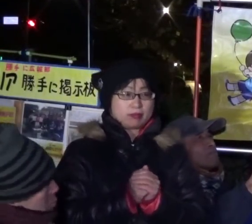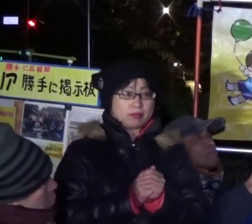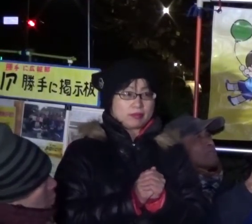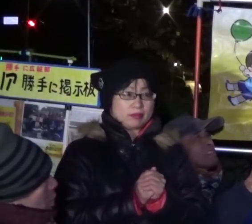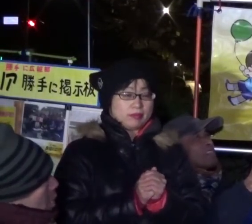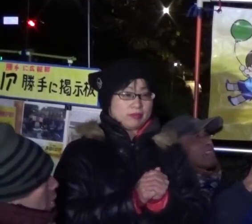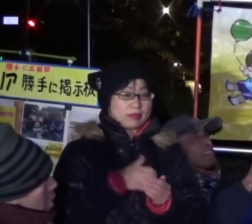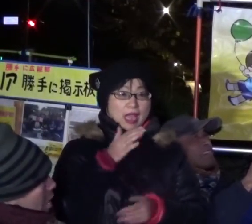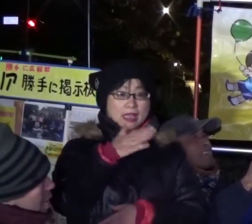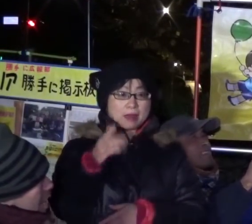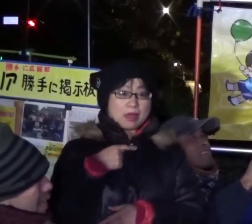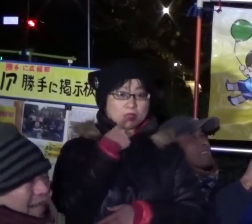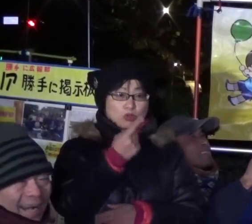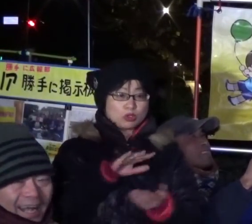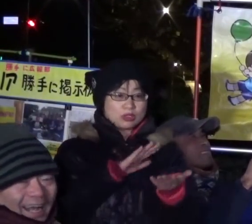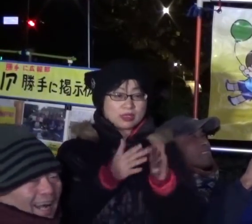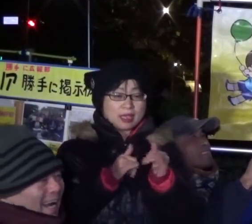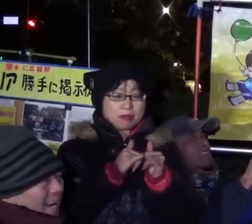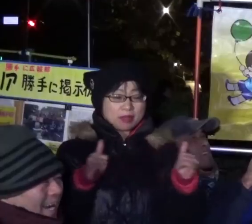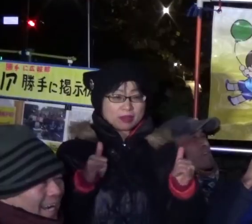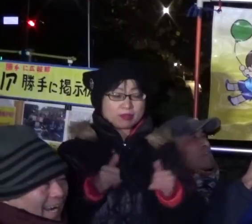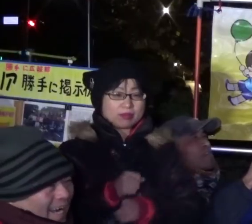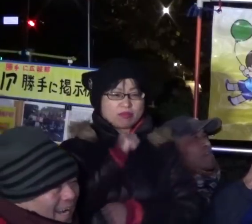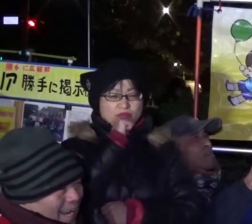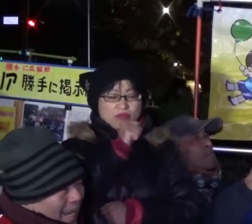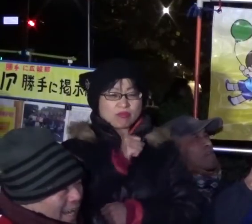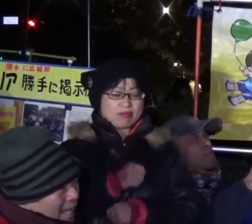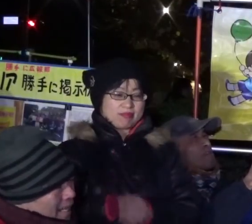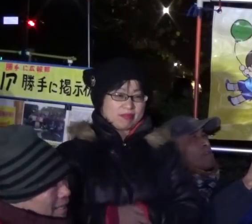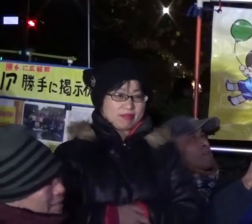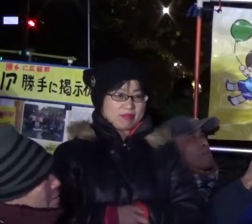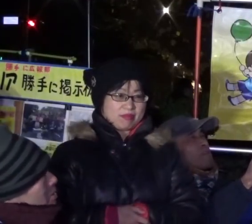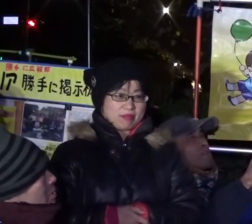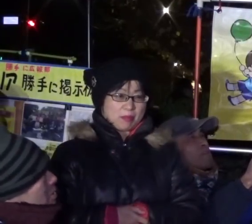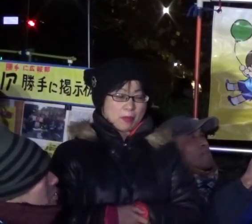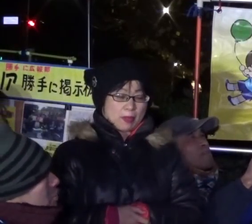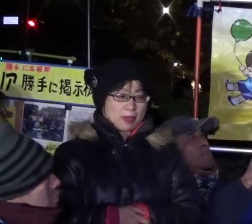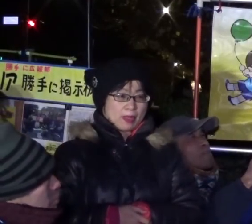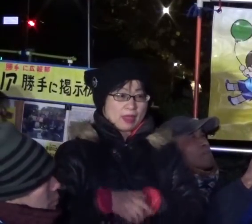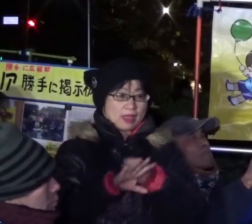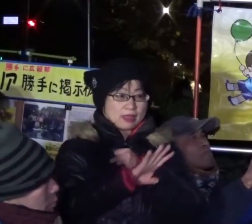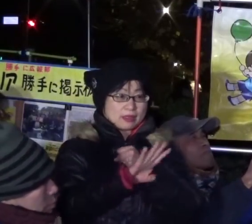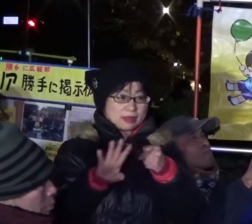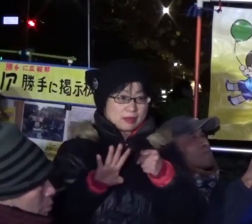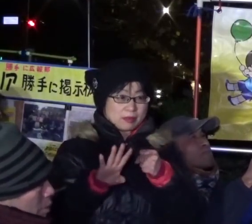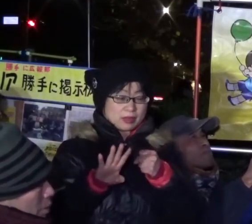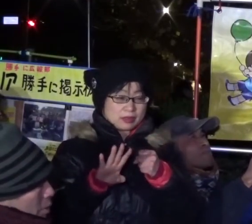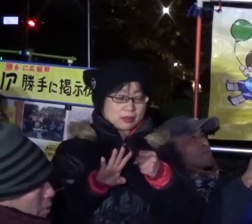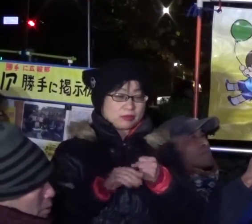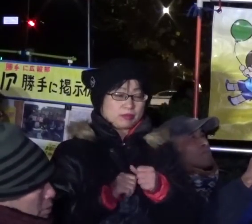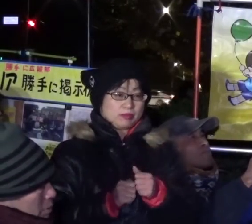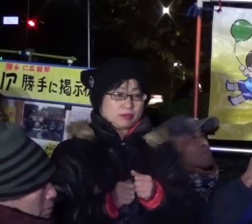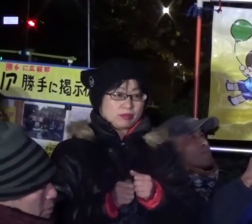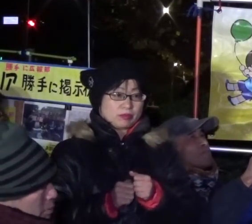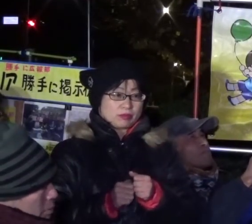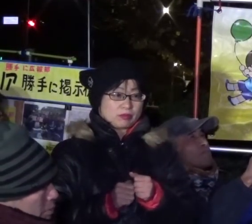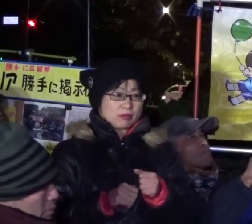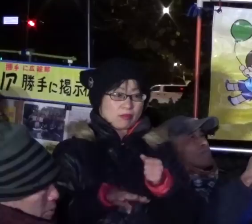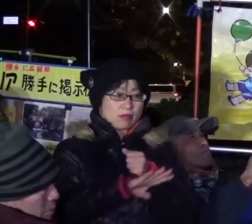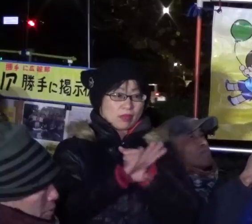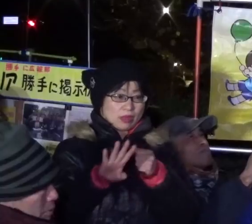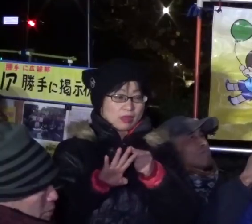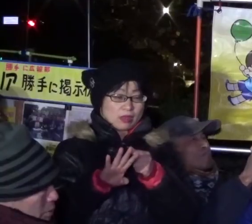だ。 はい、それもありますが、原発成長戦略の原発が輸出が全